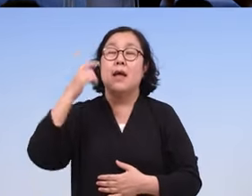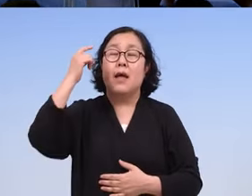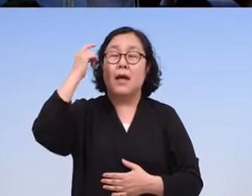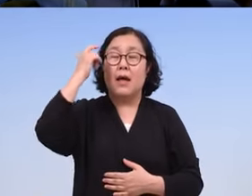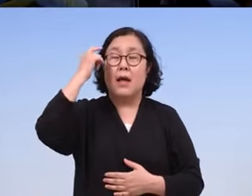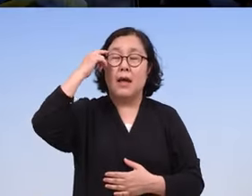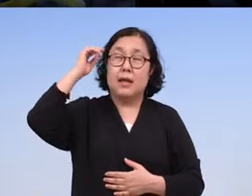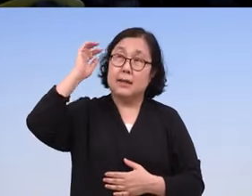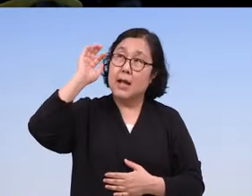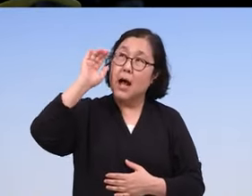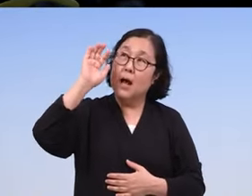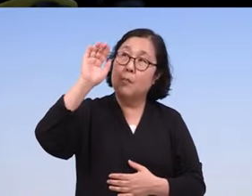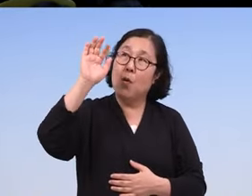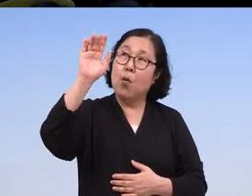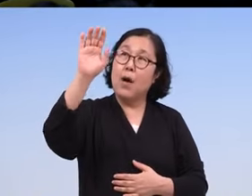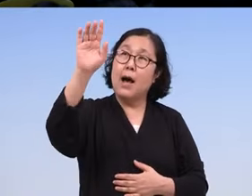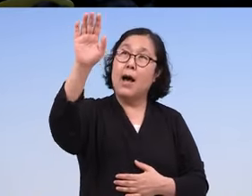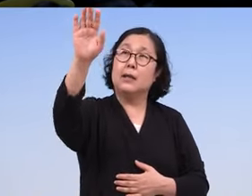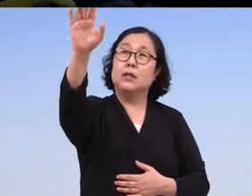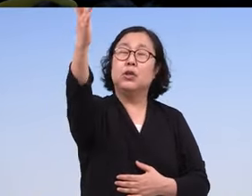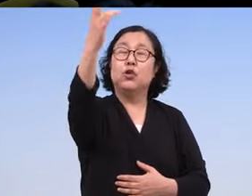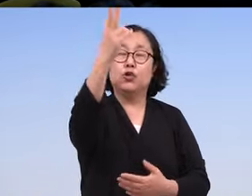내 사모하는 주님,